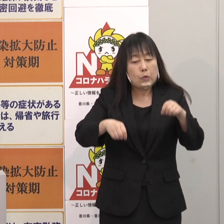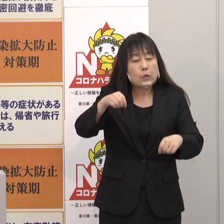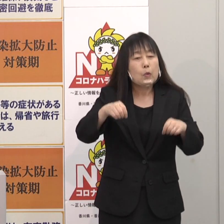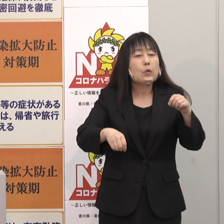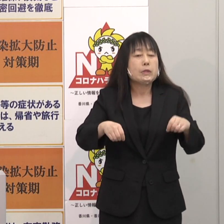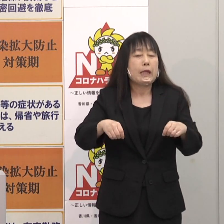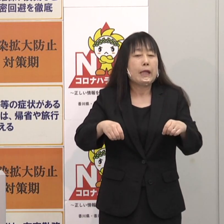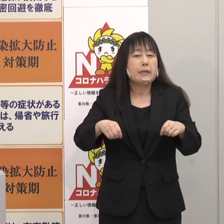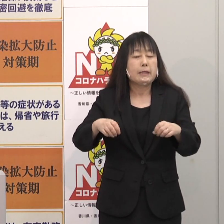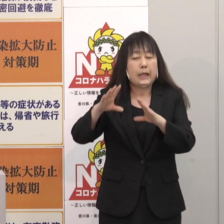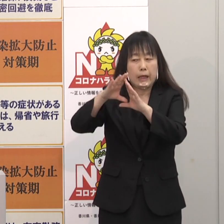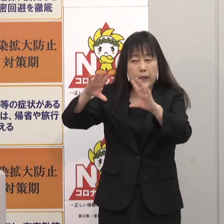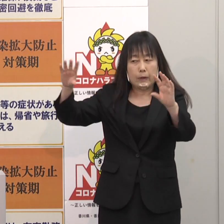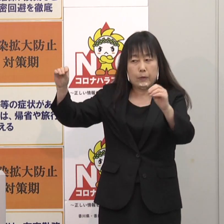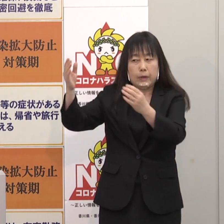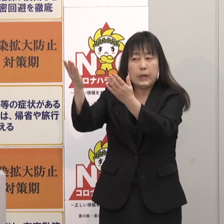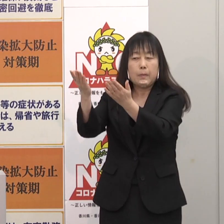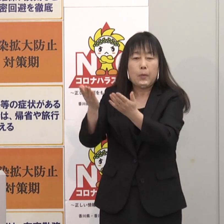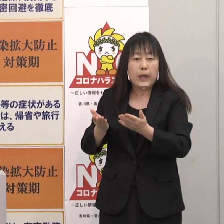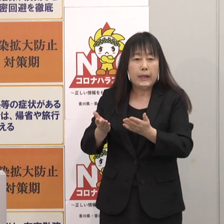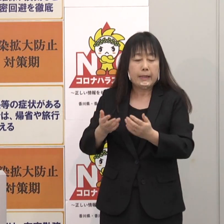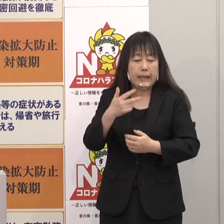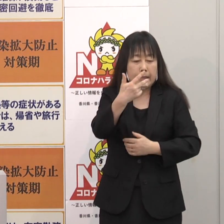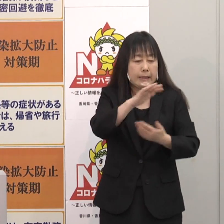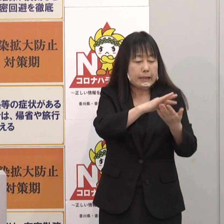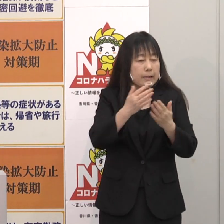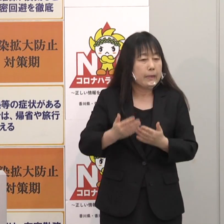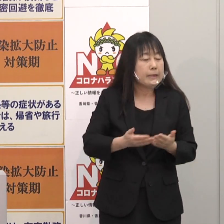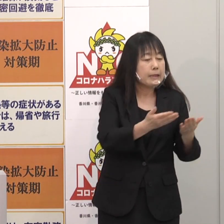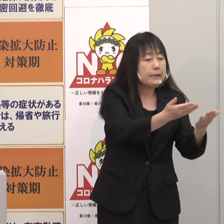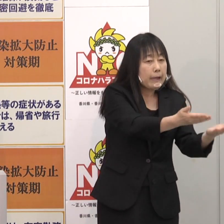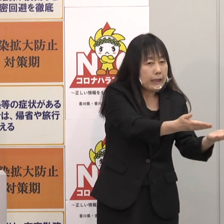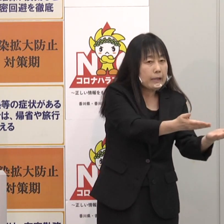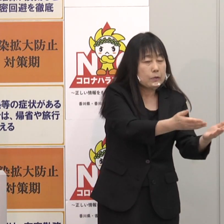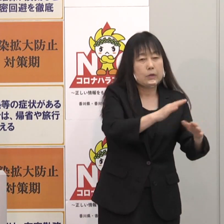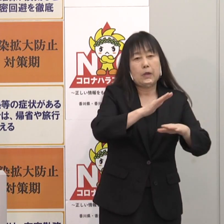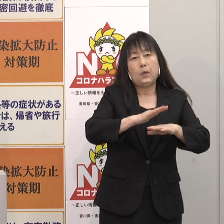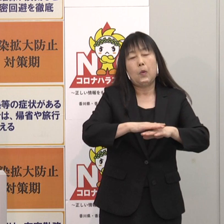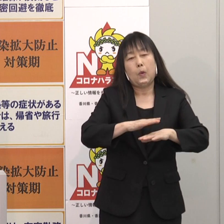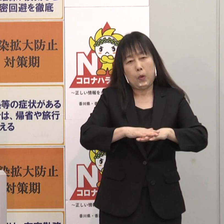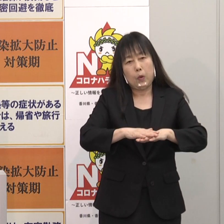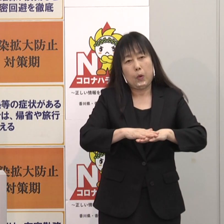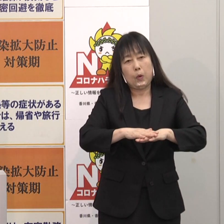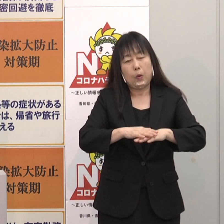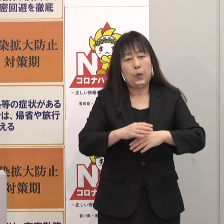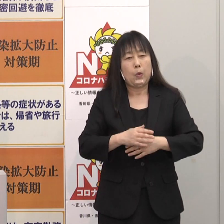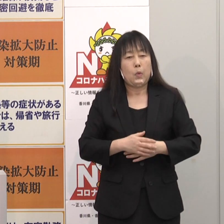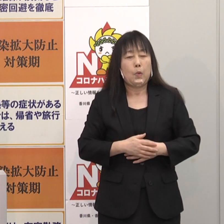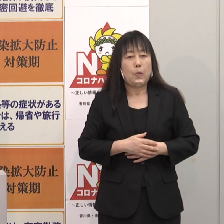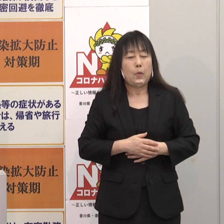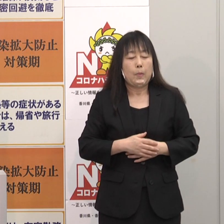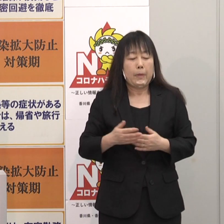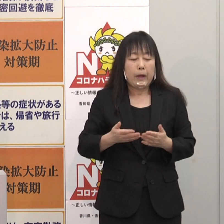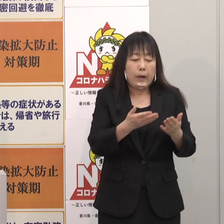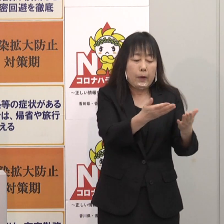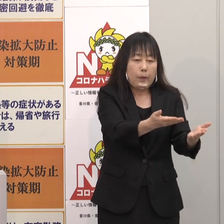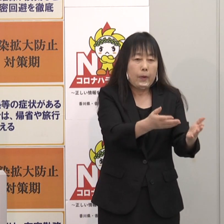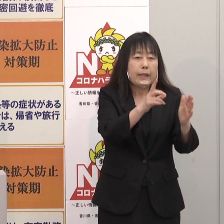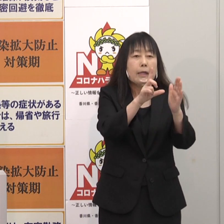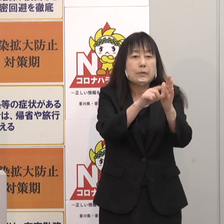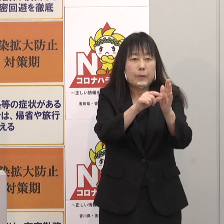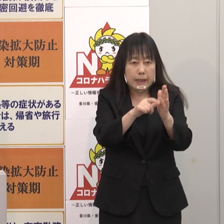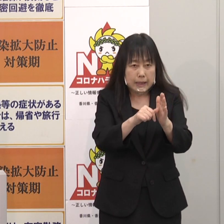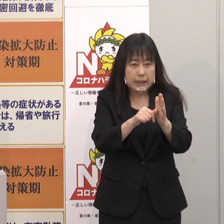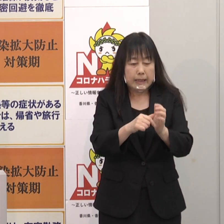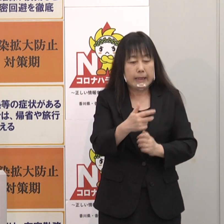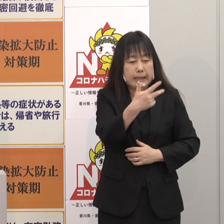ども、まあ、その際にもですね、各市長の状況をよく伺いして、また国の